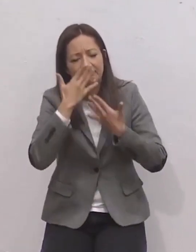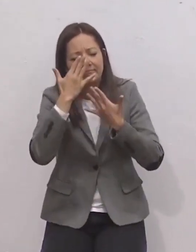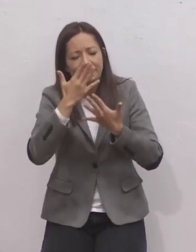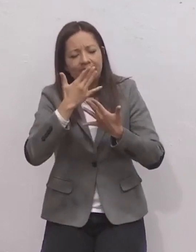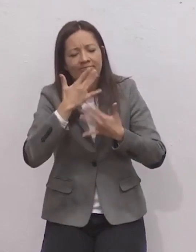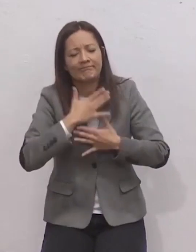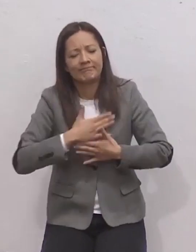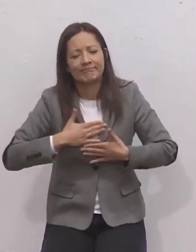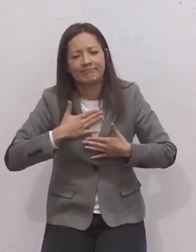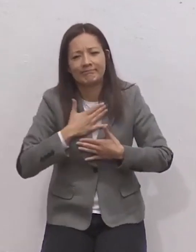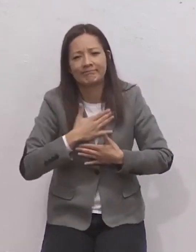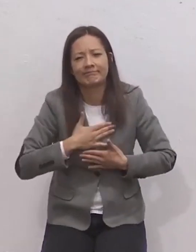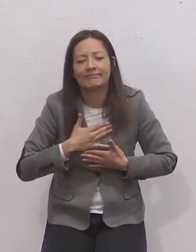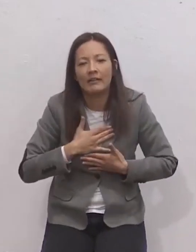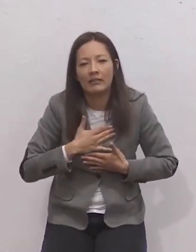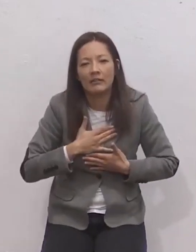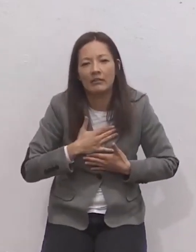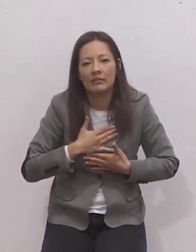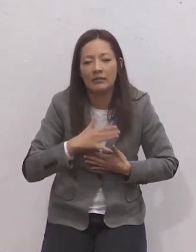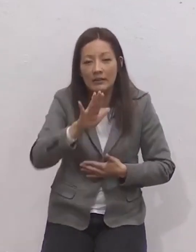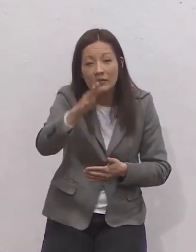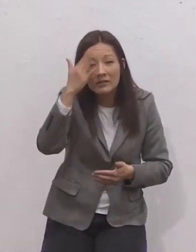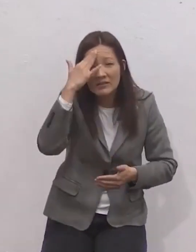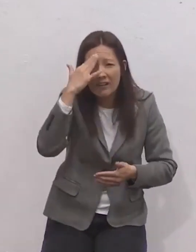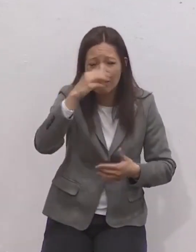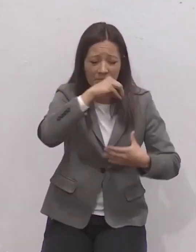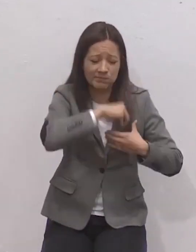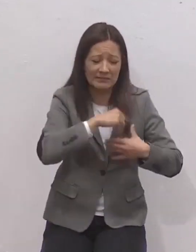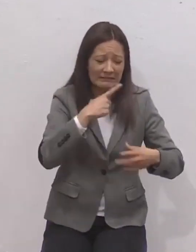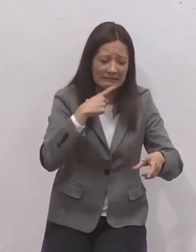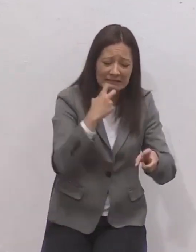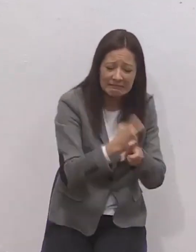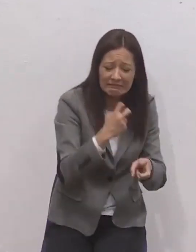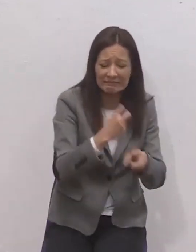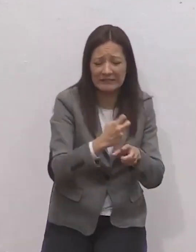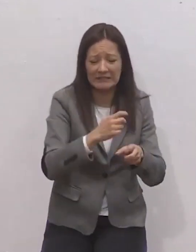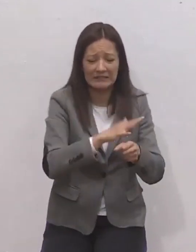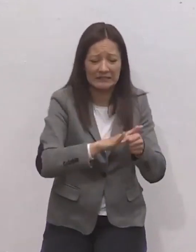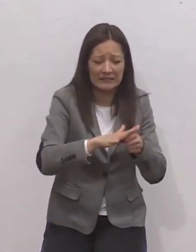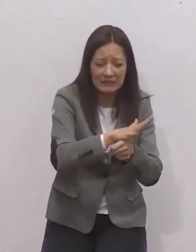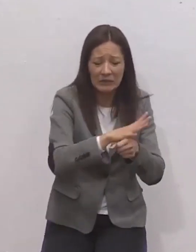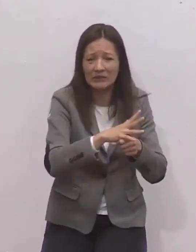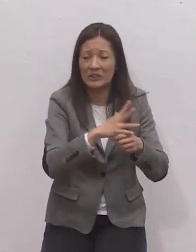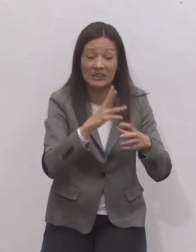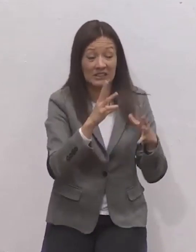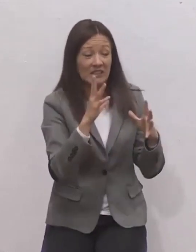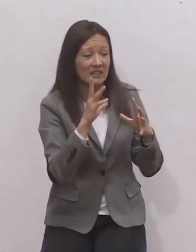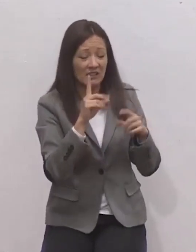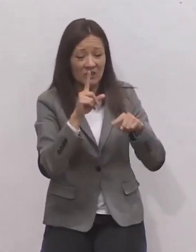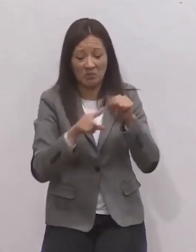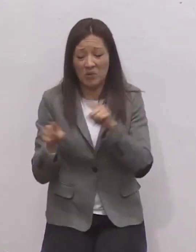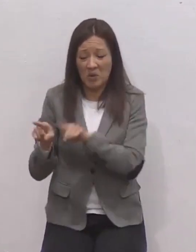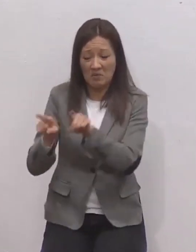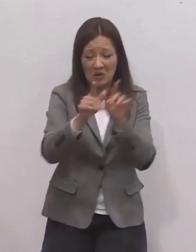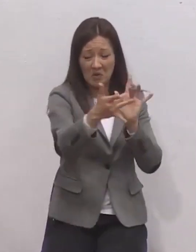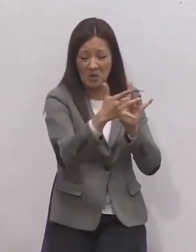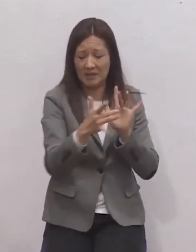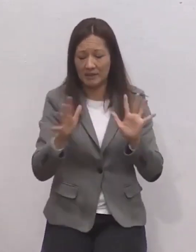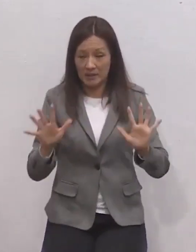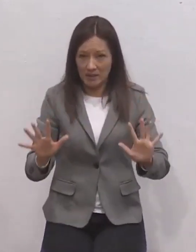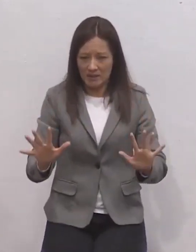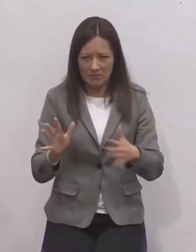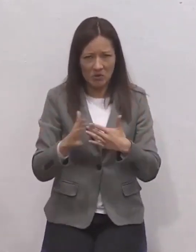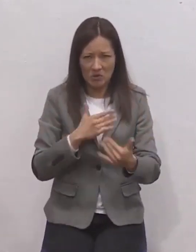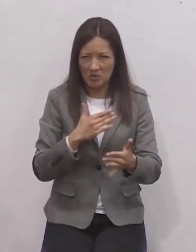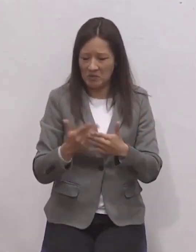tiene para ellos. El que tiene dificultad, el que es difícil, el que tiene TOC, el que no soporta a los hermanos y por encima de eso es